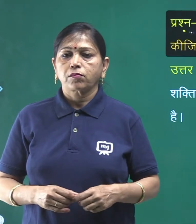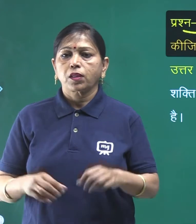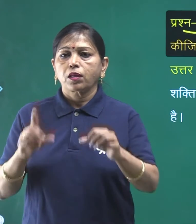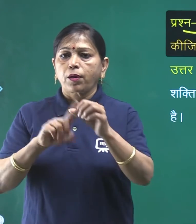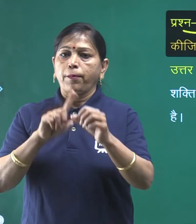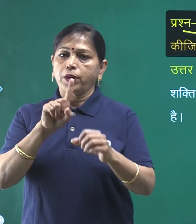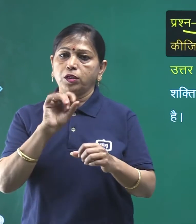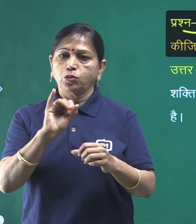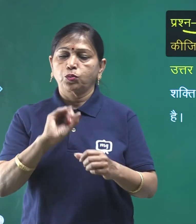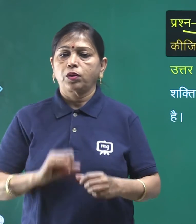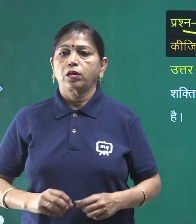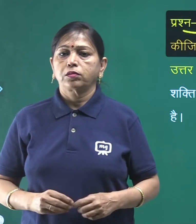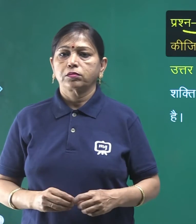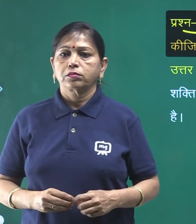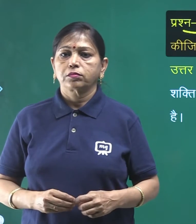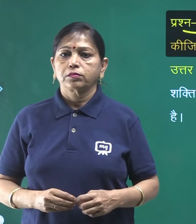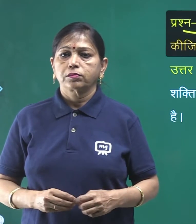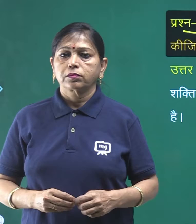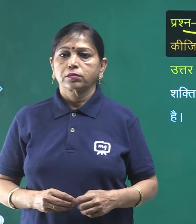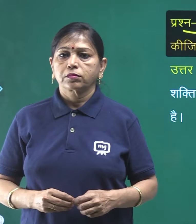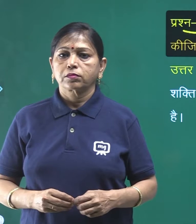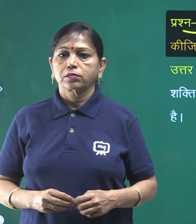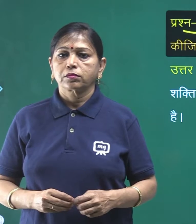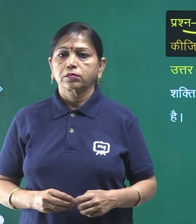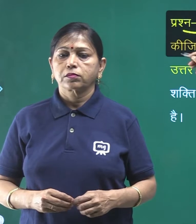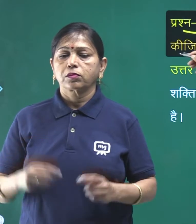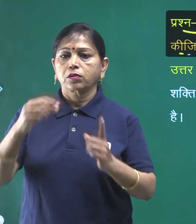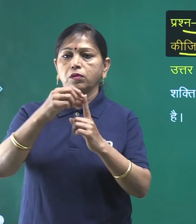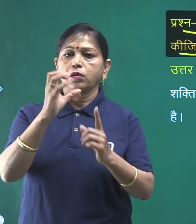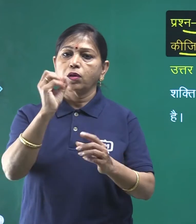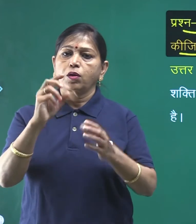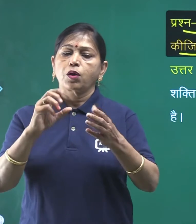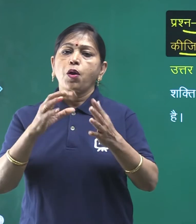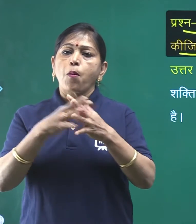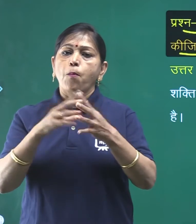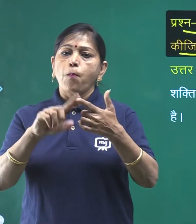प्रश्न 16, शक्ति को परिभाषित कीजिए।